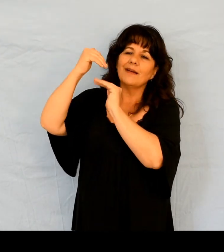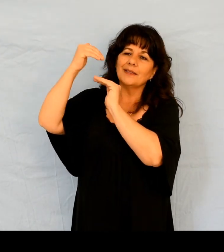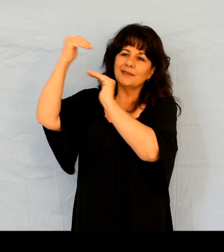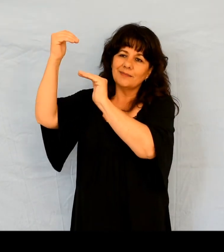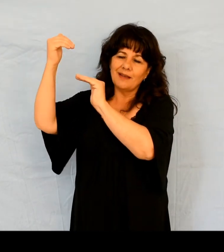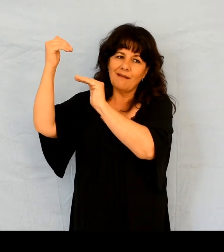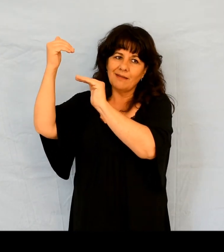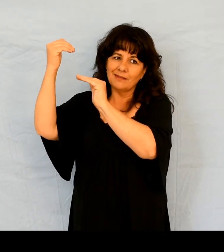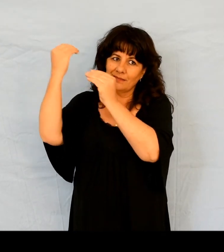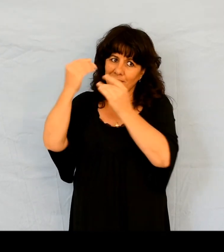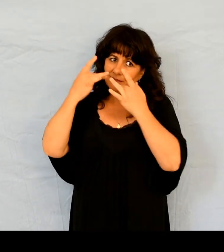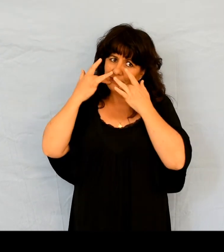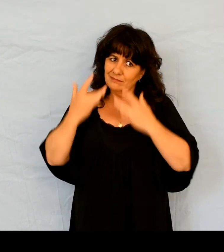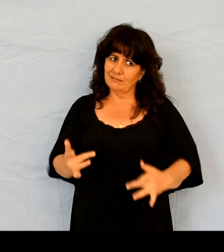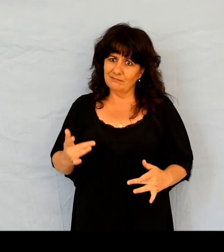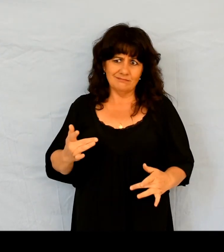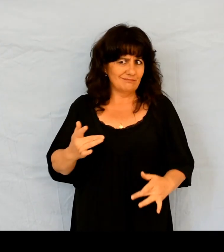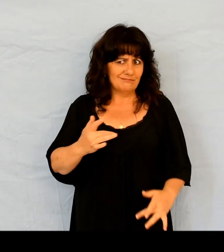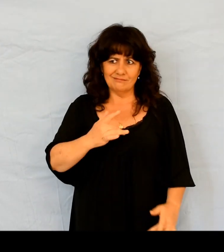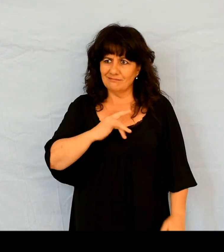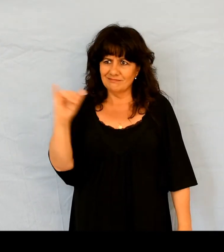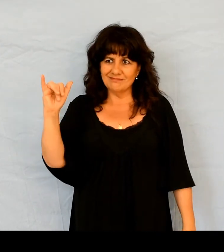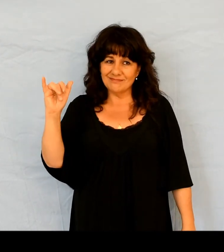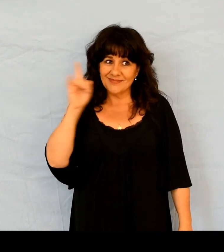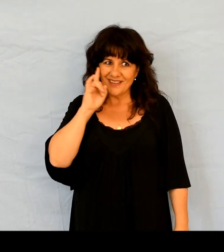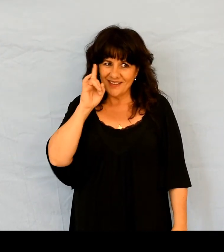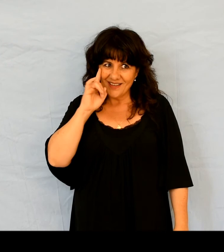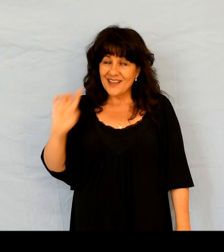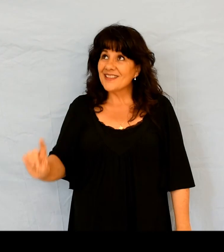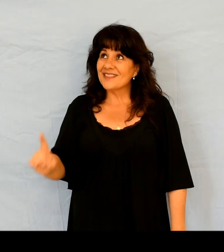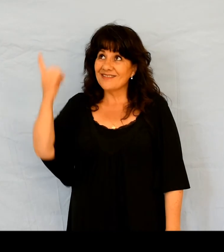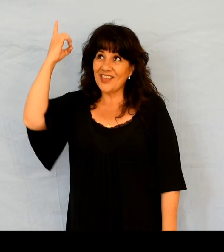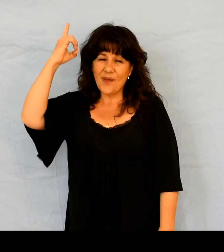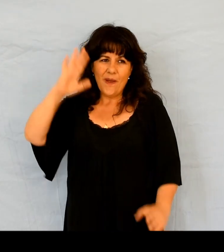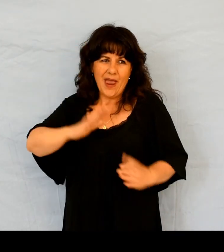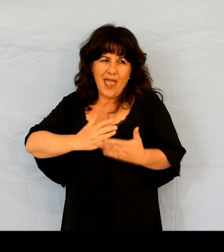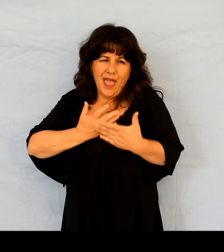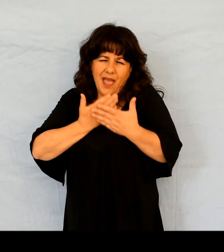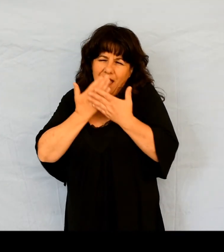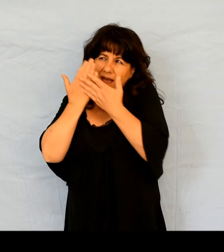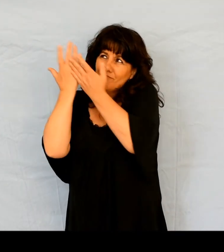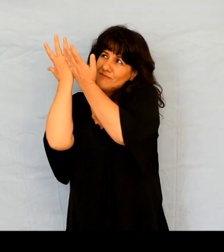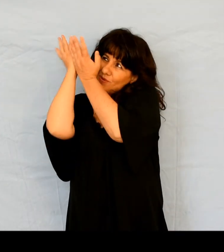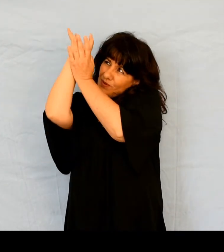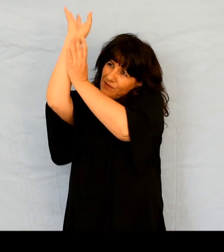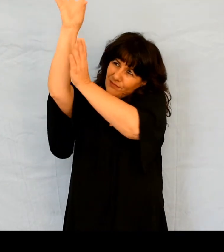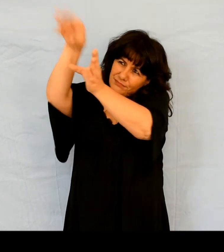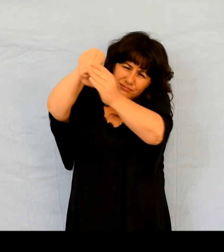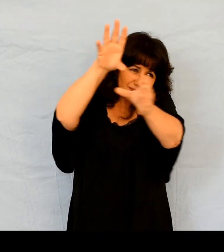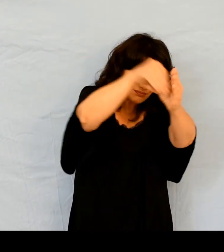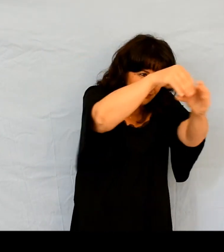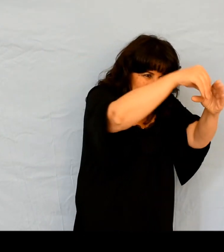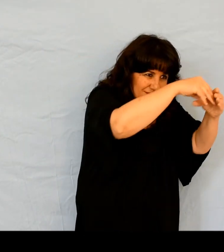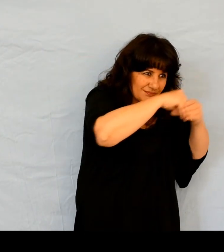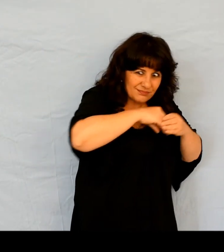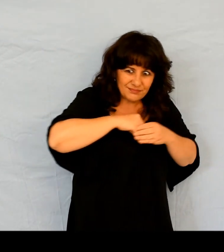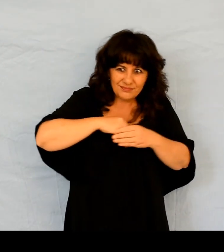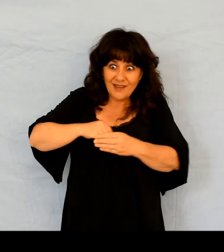pas, puisque l'amour de Dieu a été répandu dans nos cœurs par l'Esprit Saint qui nous a été donné.